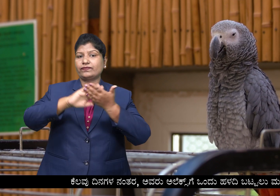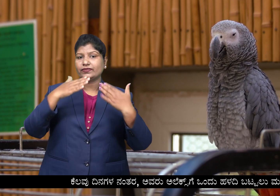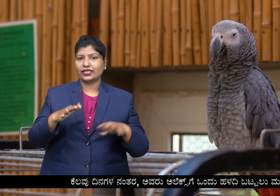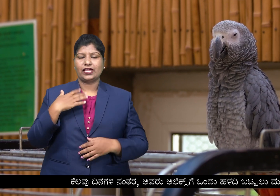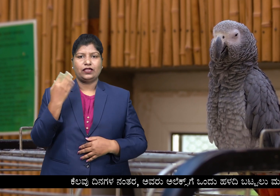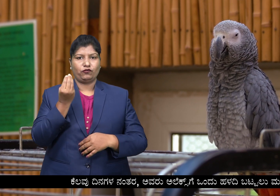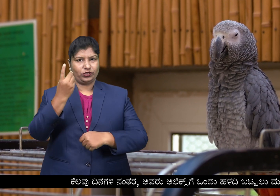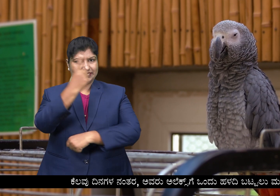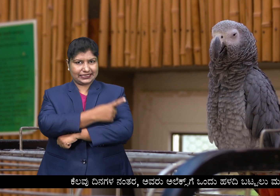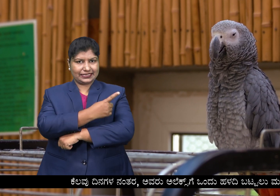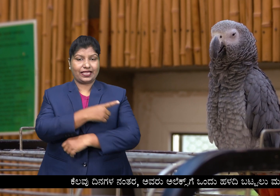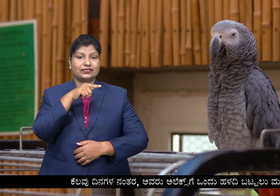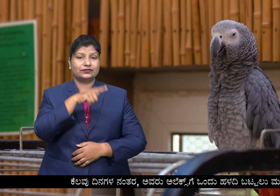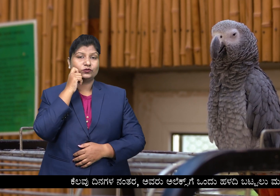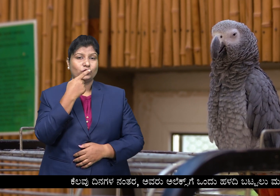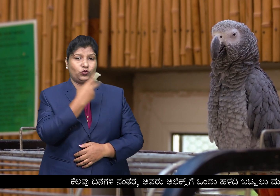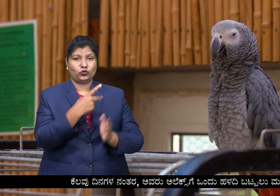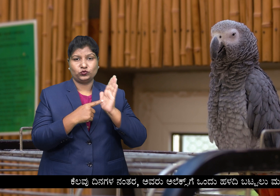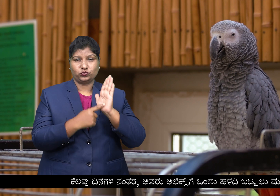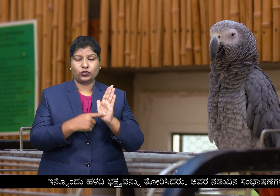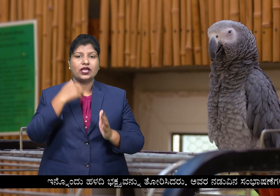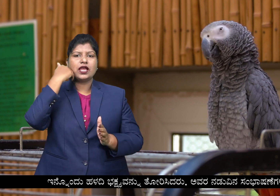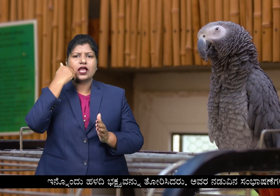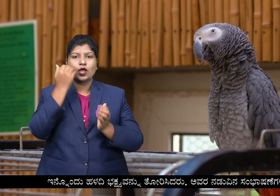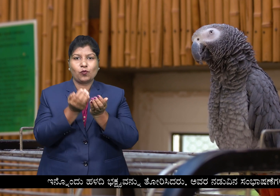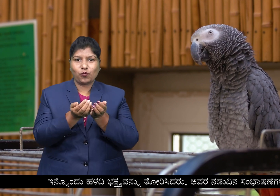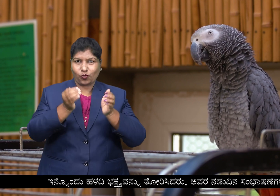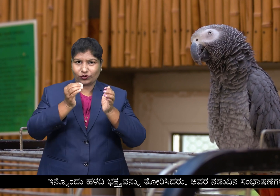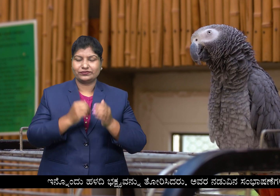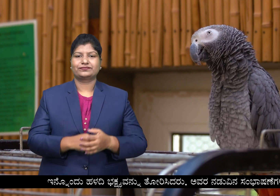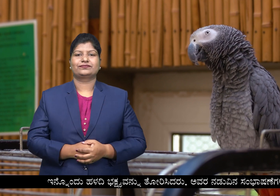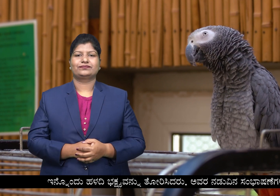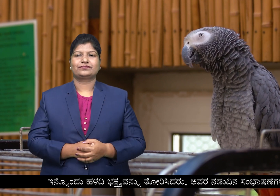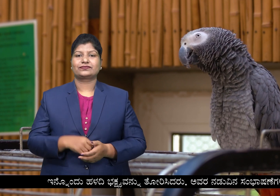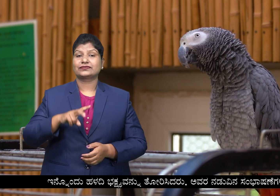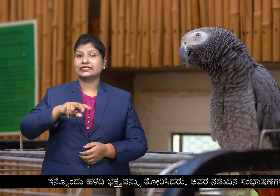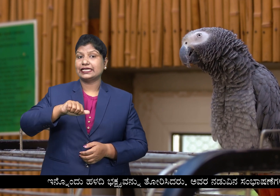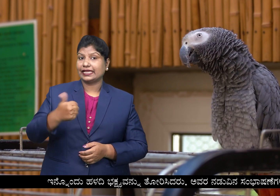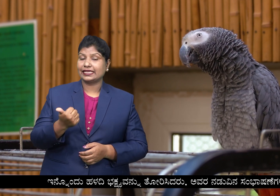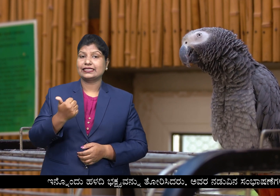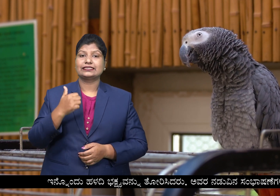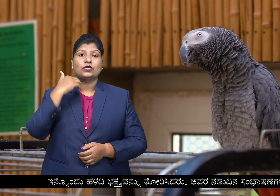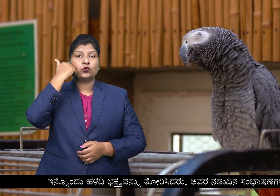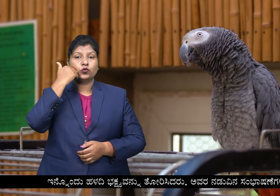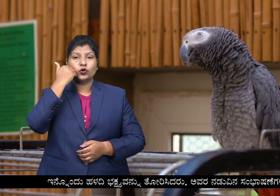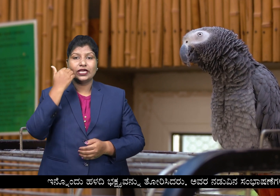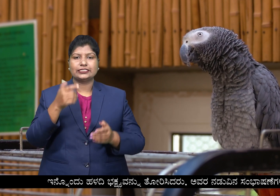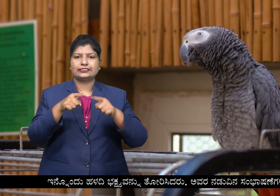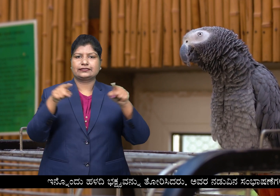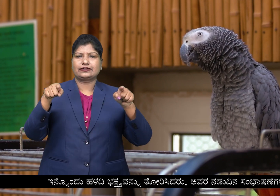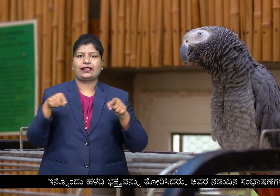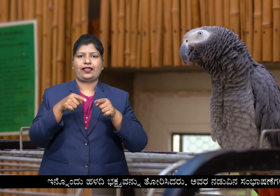ಕೆಲವು ದಿನಗಳ ನಂತರ ಅವರು ಅಲೆಕ್ಸ್ಗೆ ಒಂದು ಹಳದಿ ಬಟ್ಟಲು ಮತ್ತು ಇನ್ನೊಂದು ಹಳದಿ ಭಕ್ಷ್ಯವನ್ನ ತೋರಿಸಿದರು. ಅವರ ನಡುವಿನ ಸಂಭಾಷಣೆಗಳು